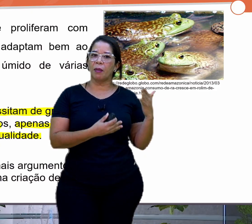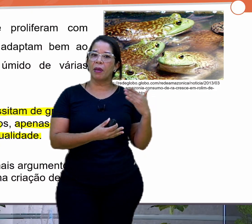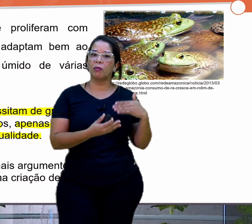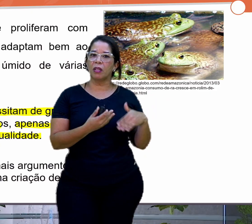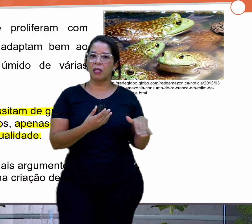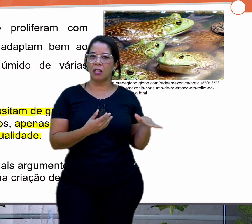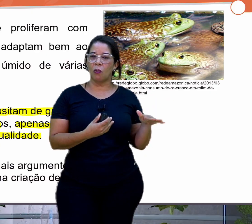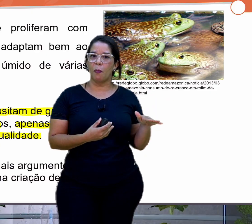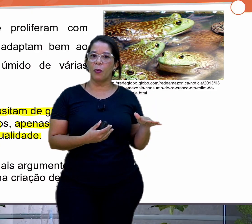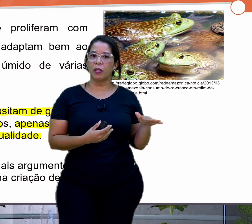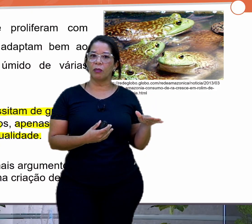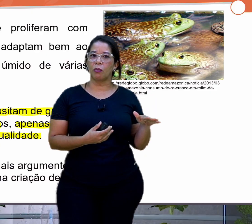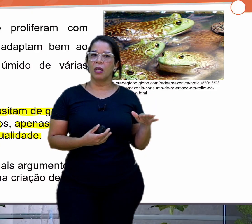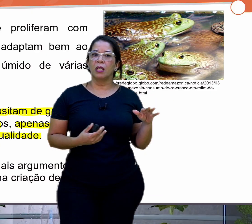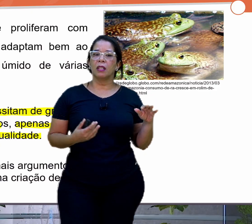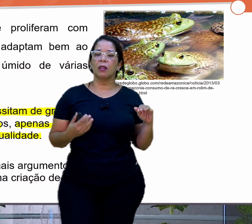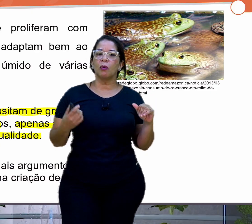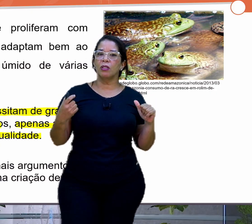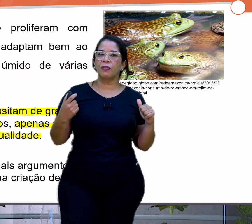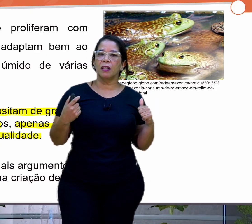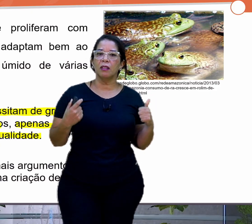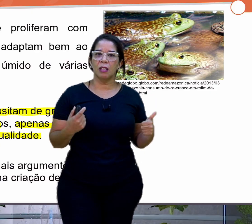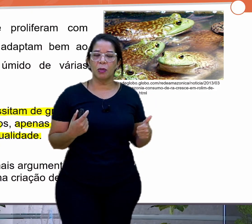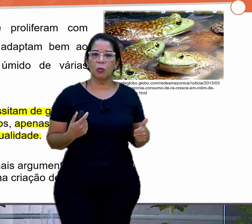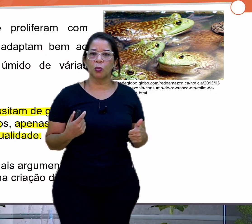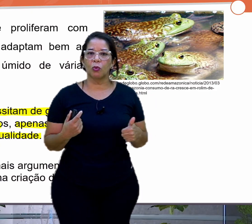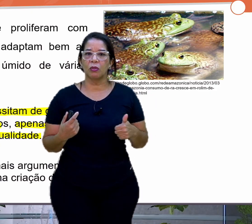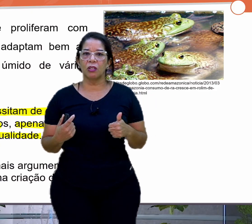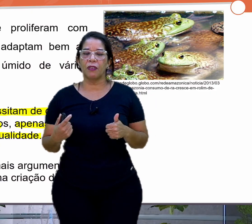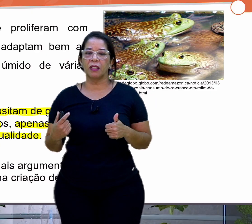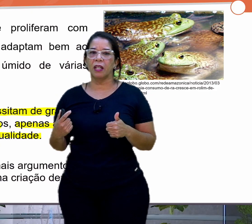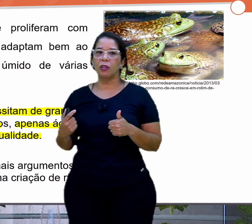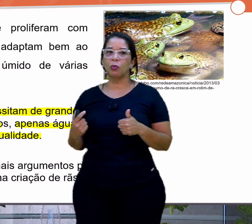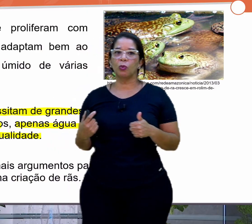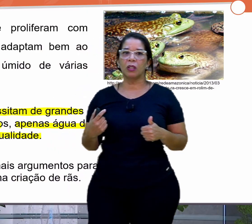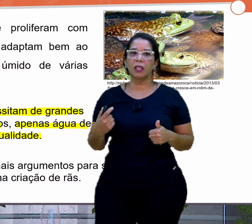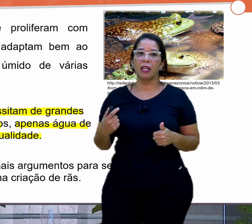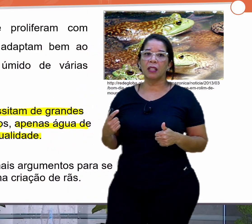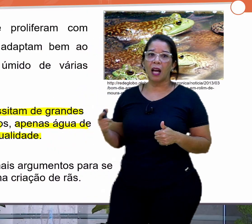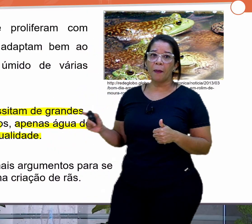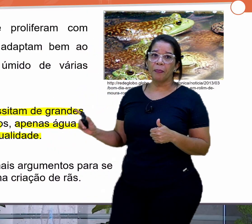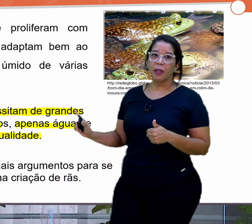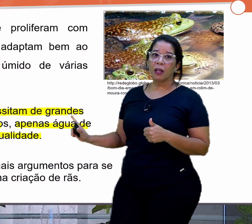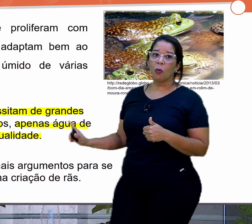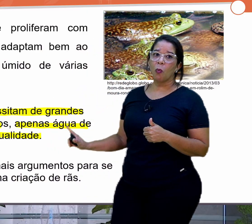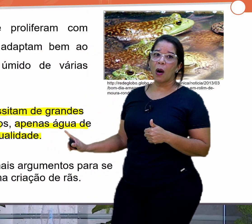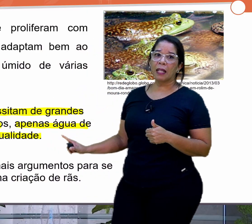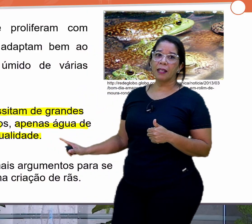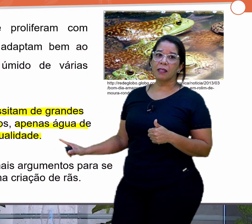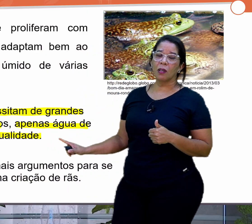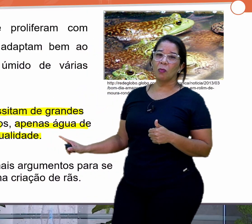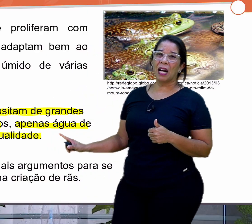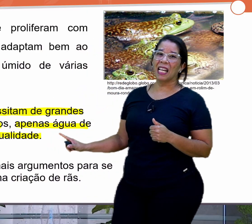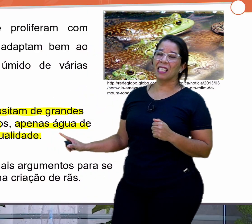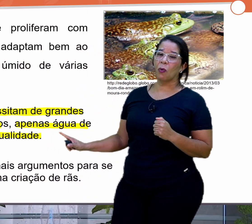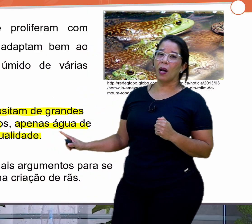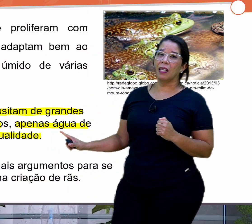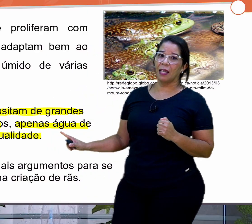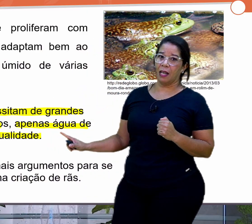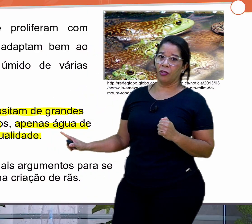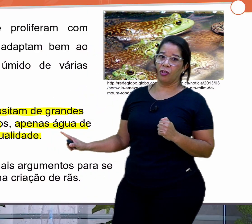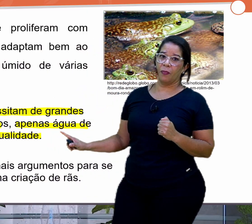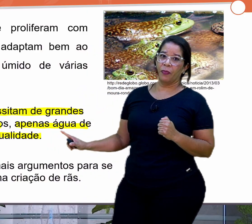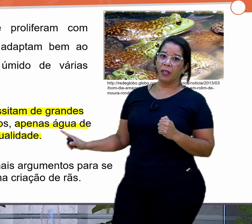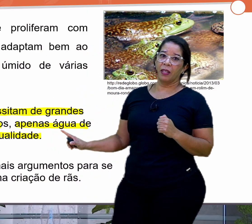sendo o reaproveitamento desse corpo hídrico. Então, quando a gente fala tanto da piscicultura quanto a gente fala da ranicultura, tem que estar com atenção a